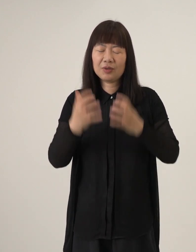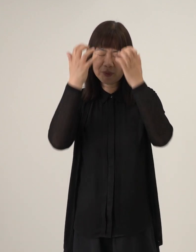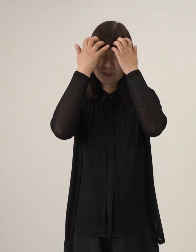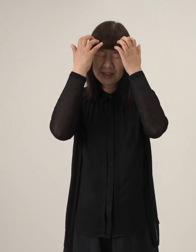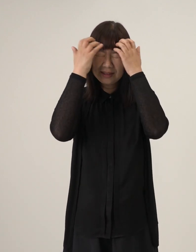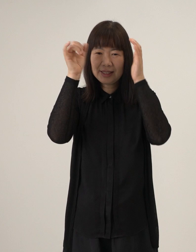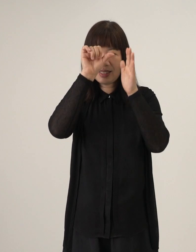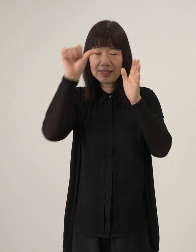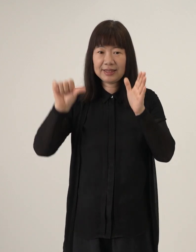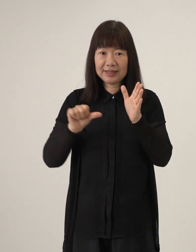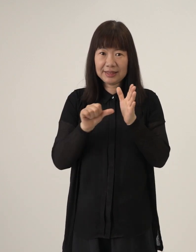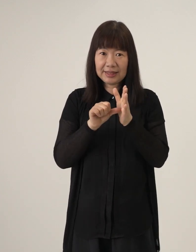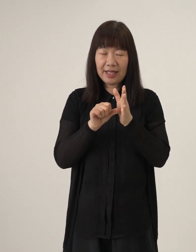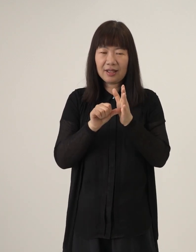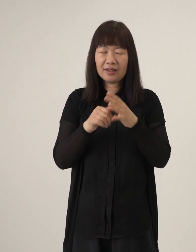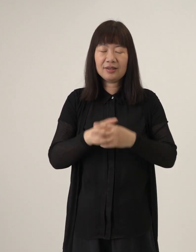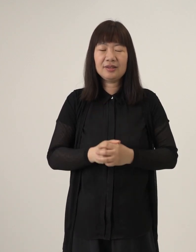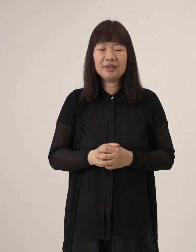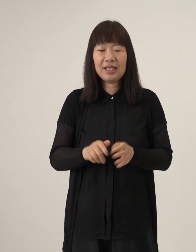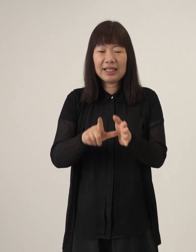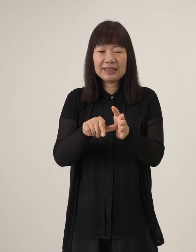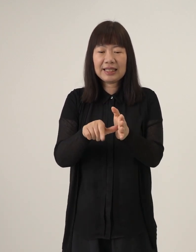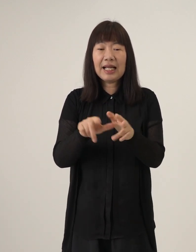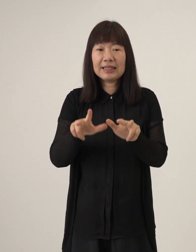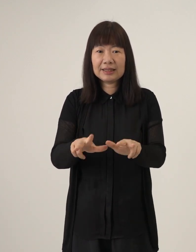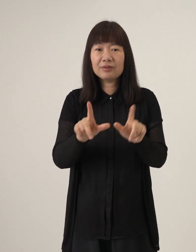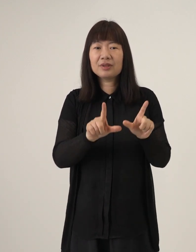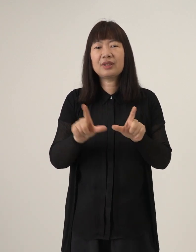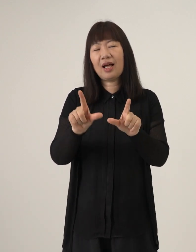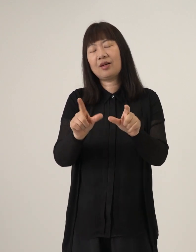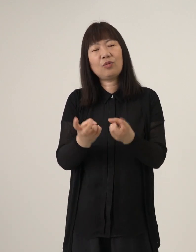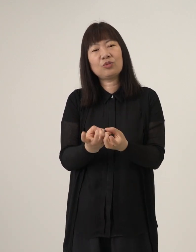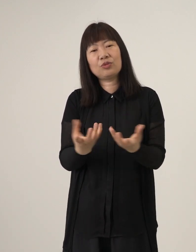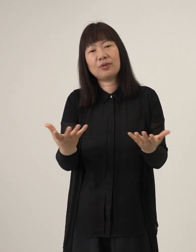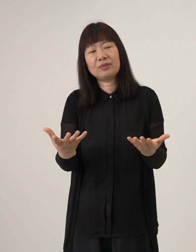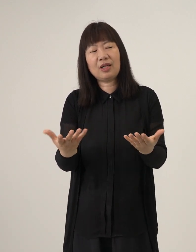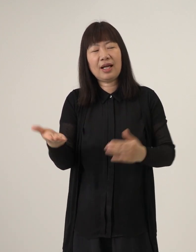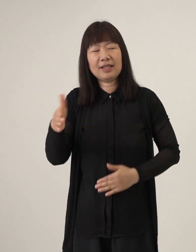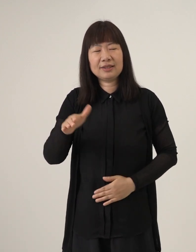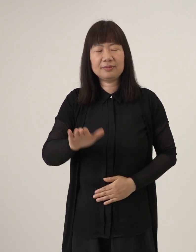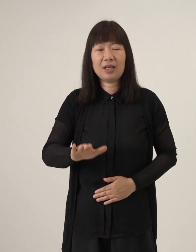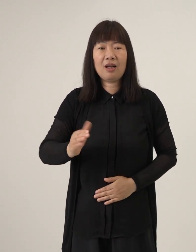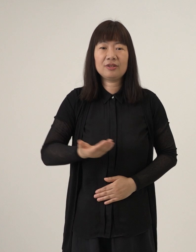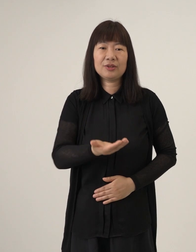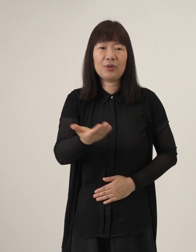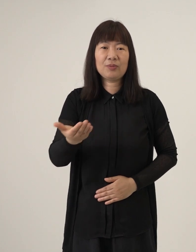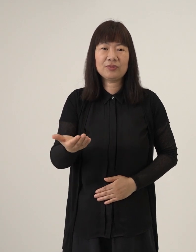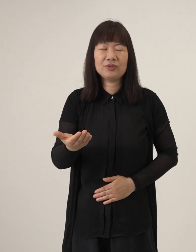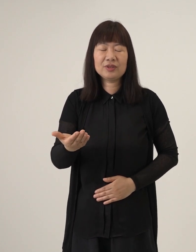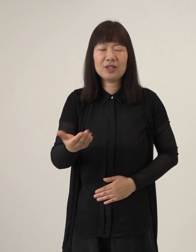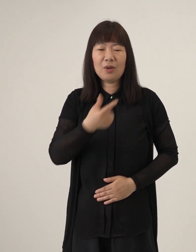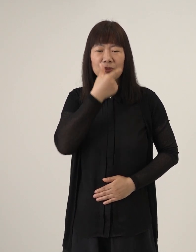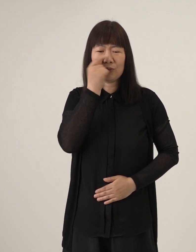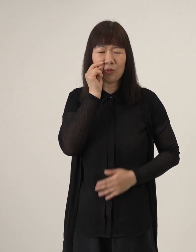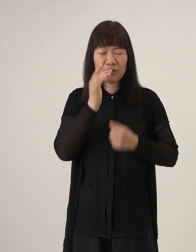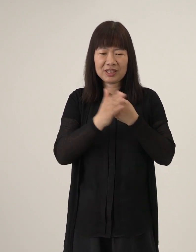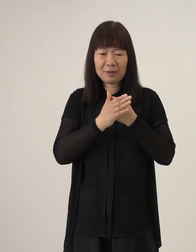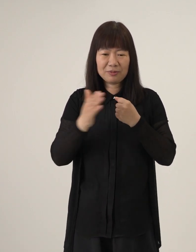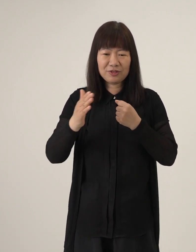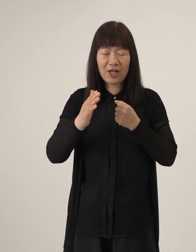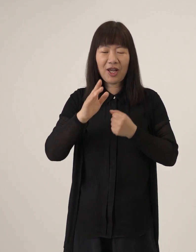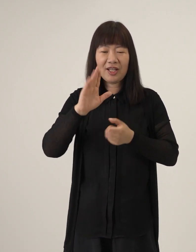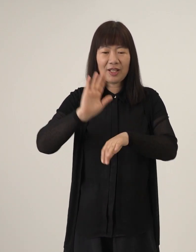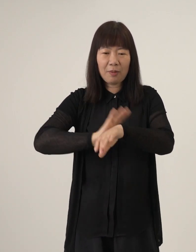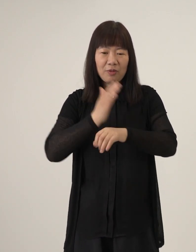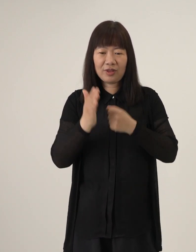고단한 일생을, 고단한 시간을 지금 살아갈 수밖에 없지만 그건 여러분들이 무슨 못났거나 잘못해서가 아니라